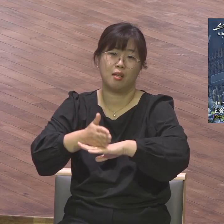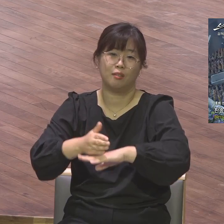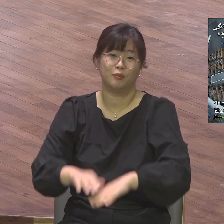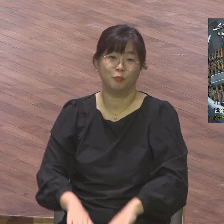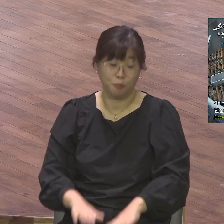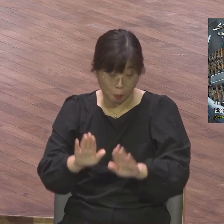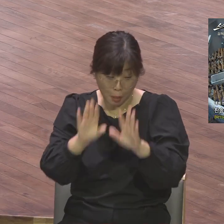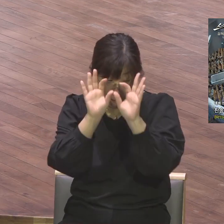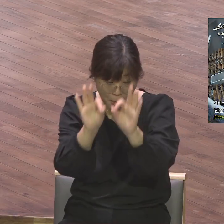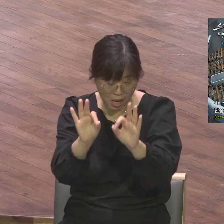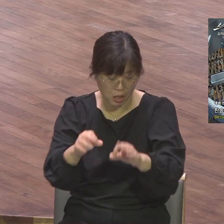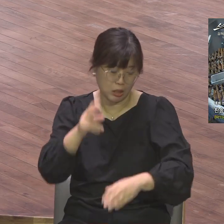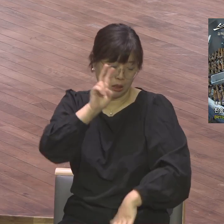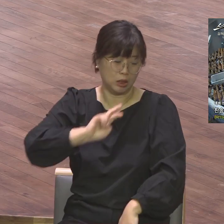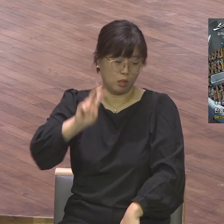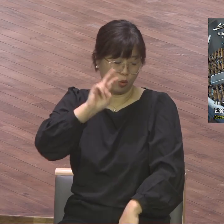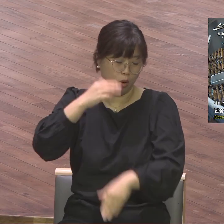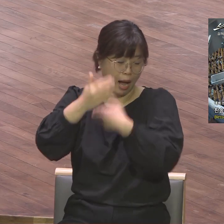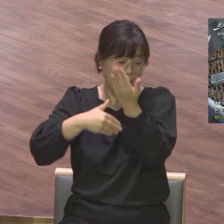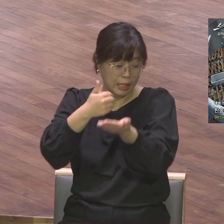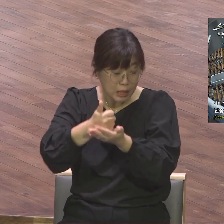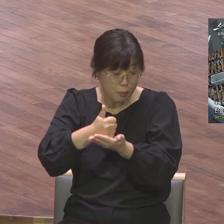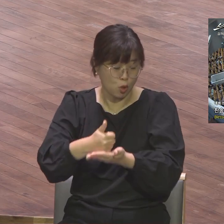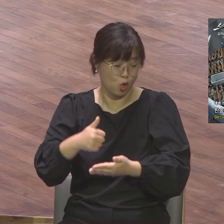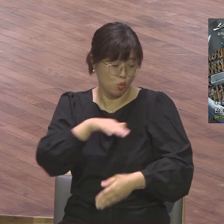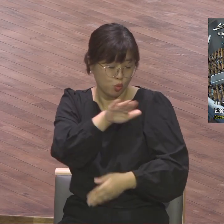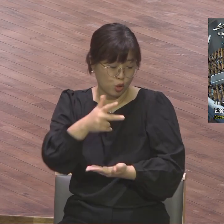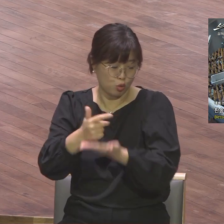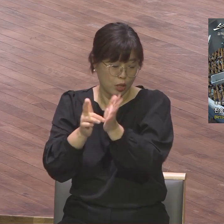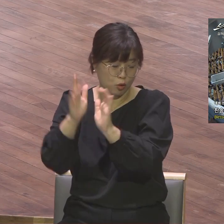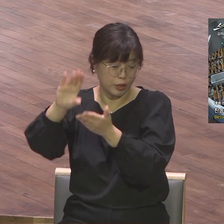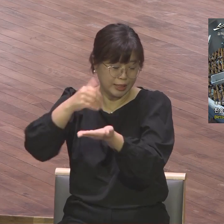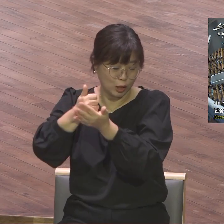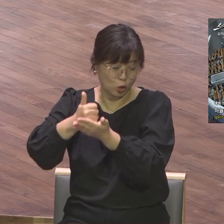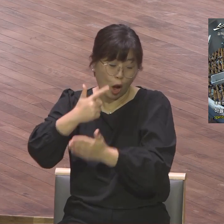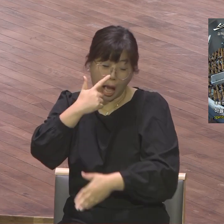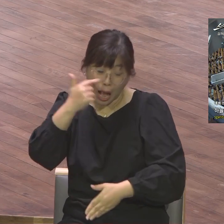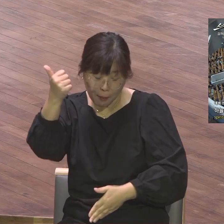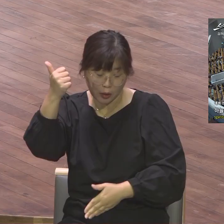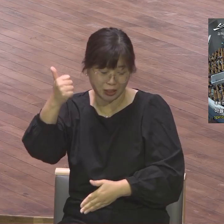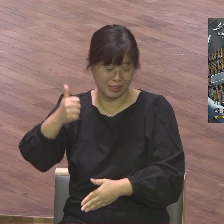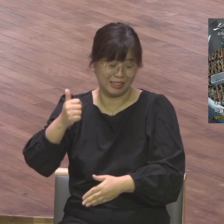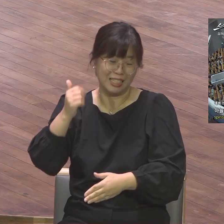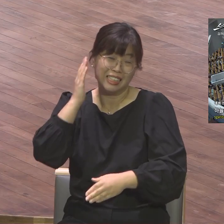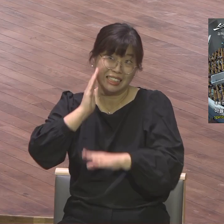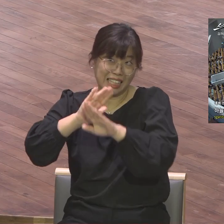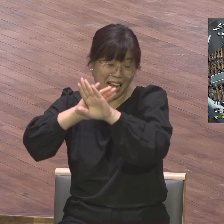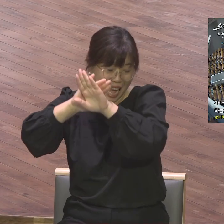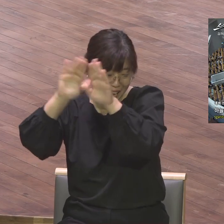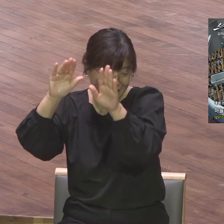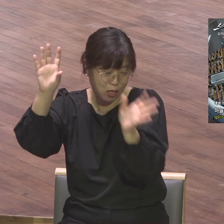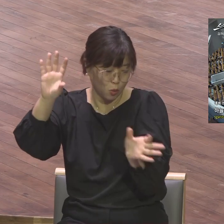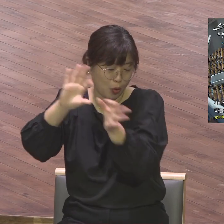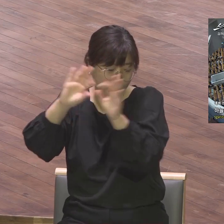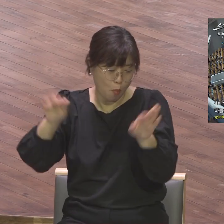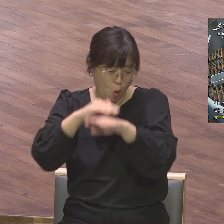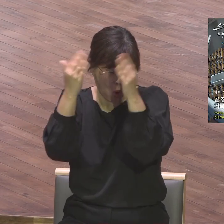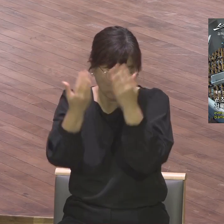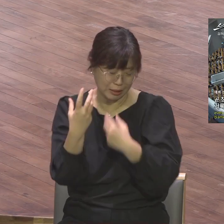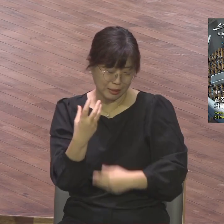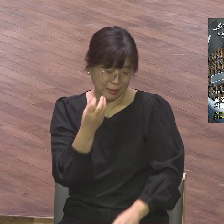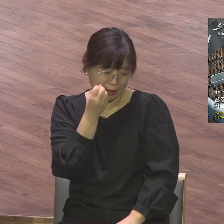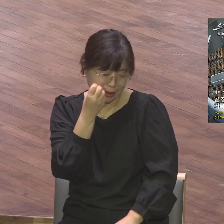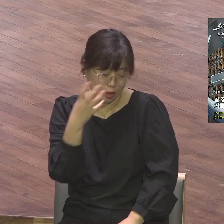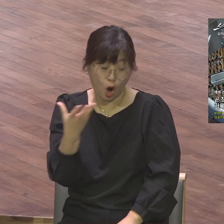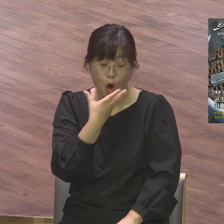찬송하리로다 하나님 곧 우리 주 예수 그리스도의 아버지께서 그리스도 안에서 하늘에 속한 모든 신령한 복을 우리에게 주시되